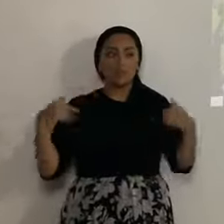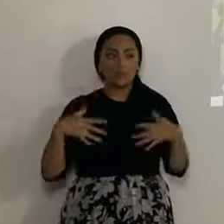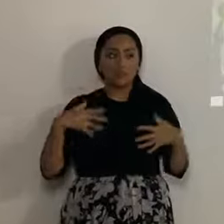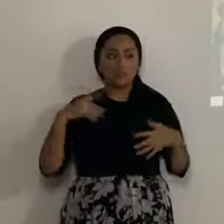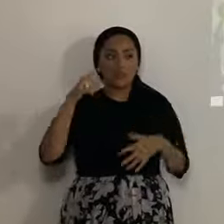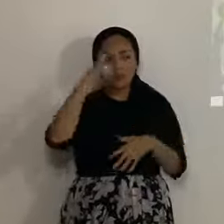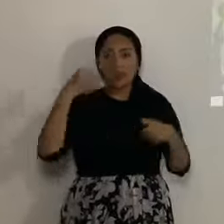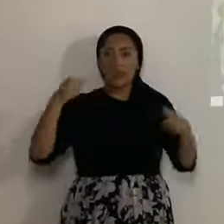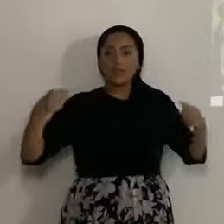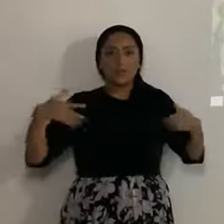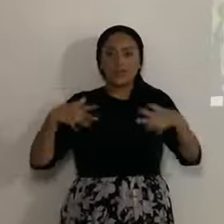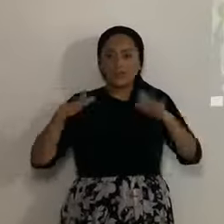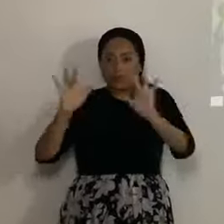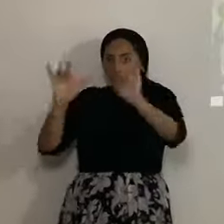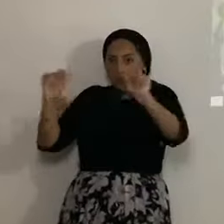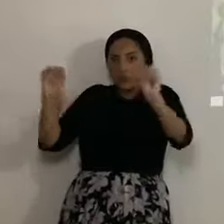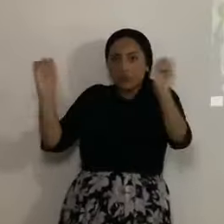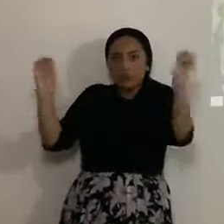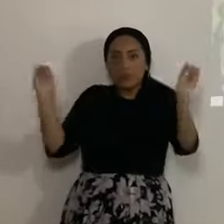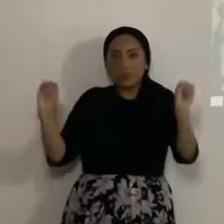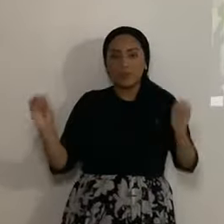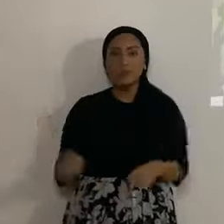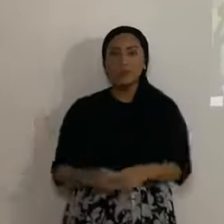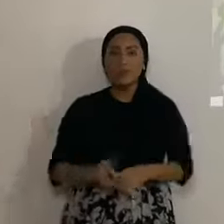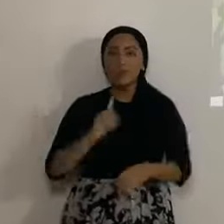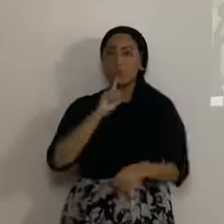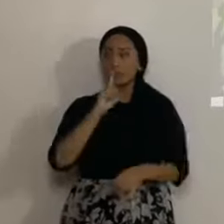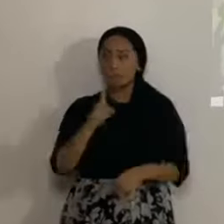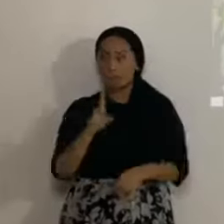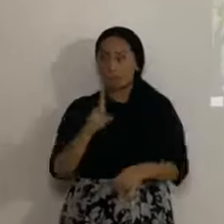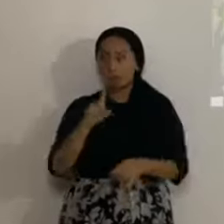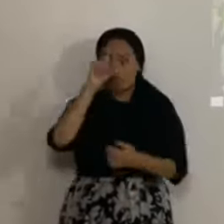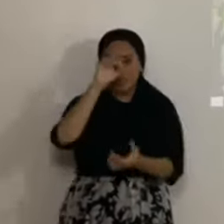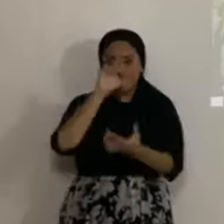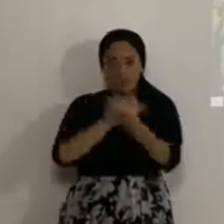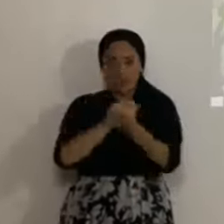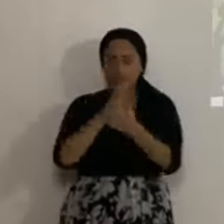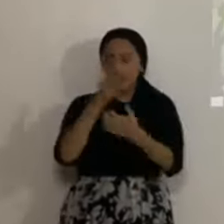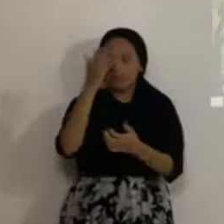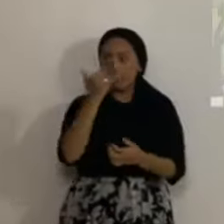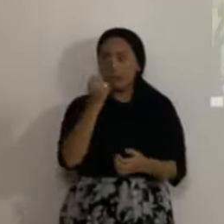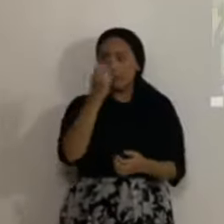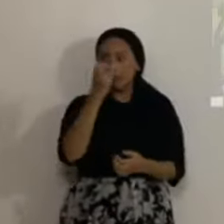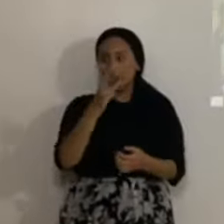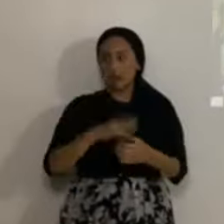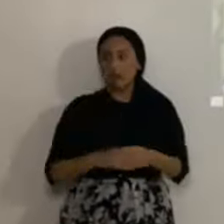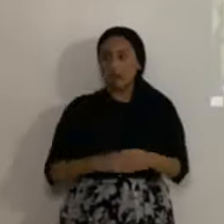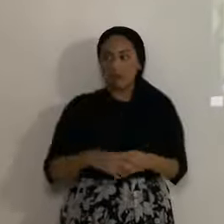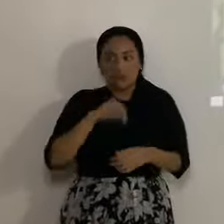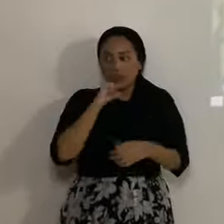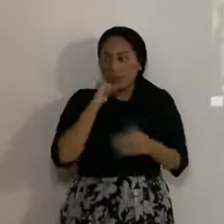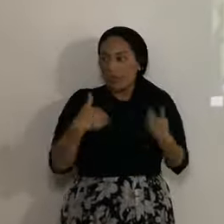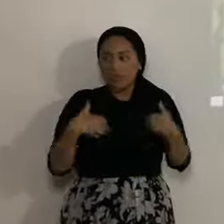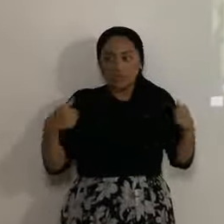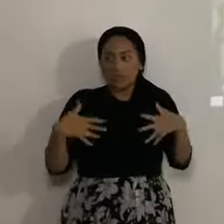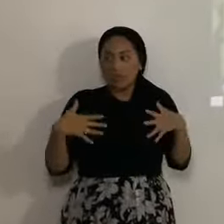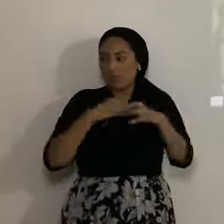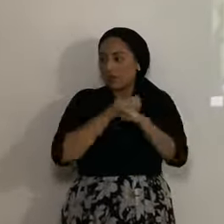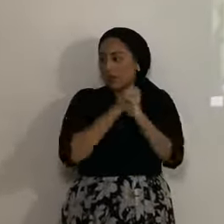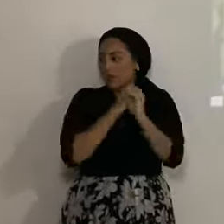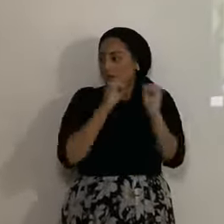porque el miedo no existe, el verdadero creyente en Yahshua, no tiene miedo, de